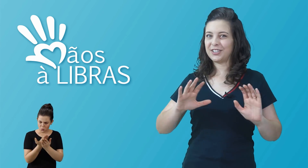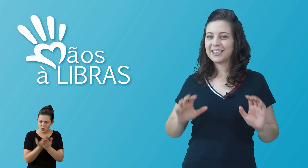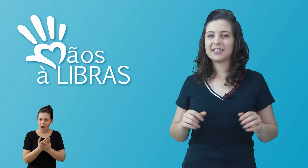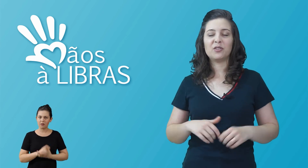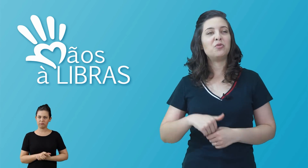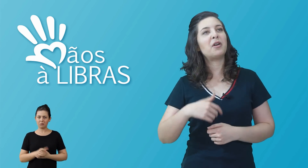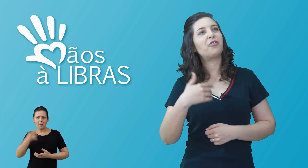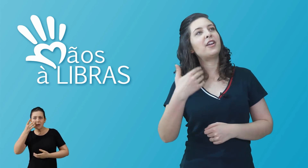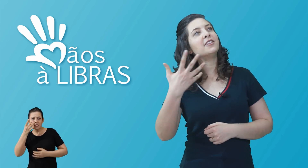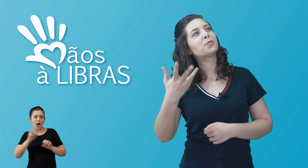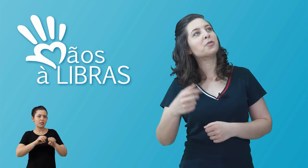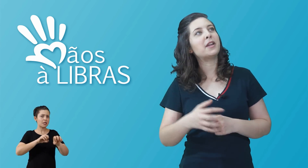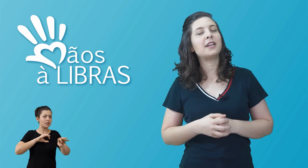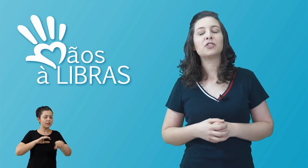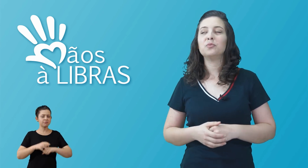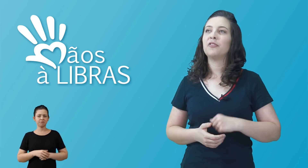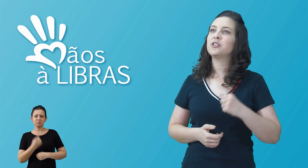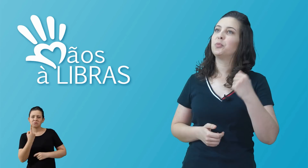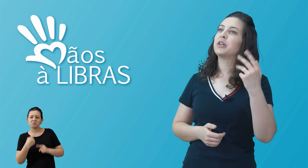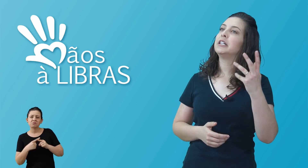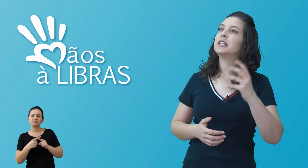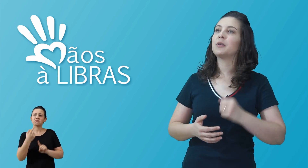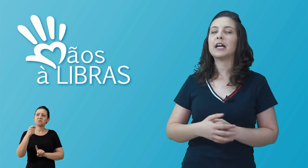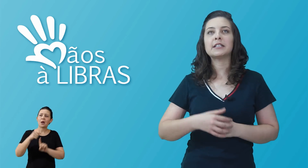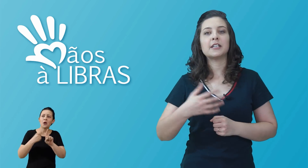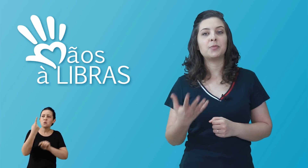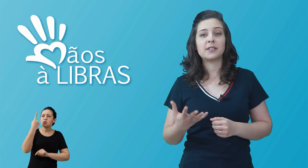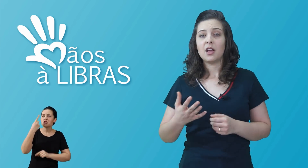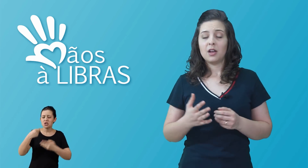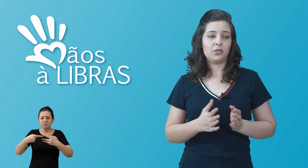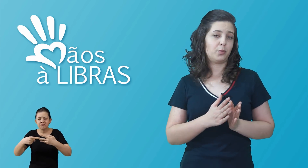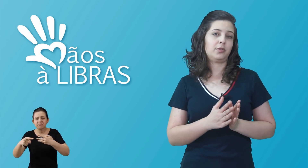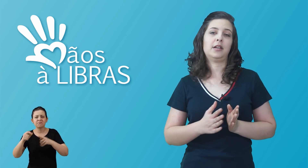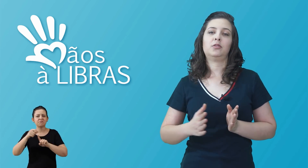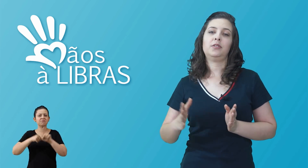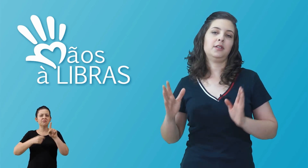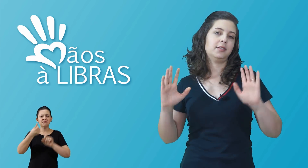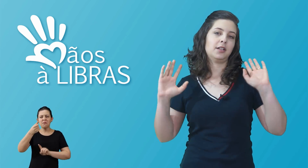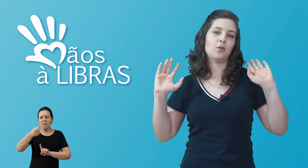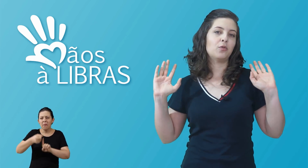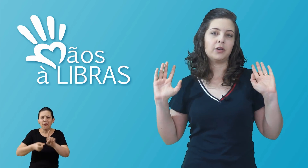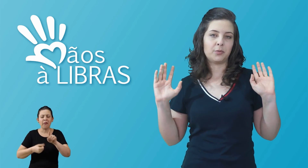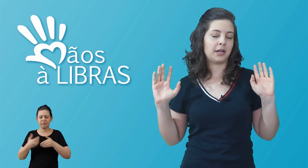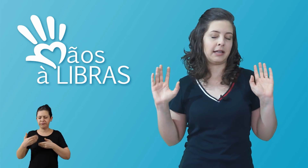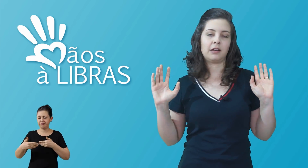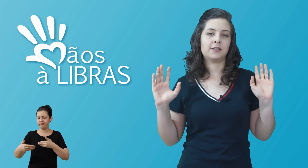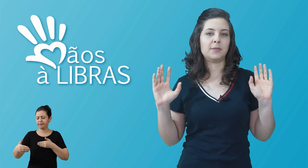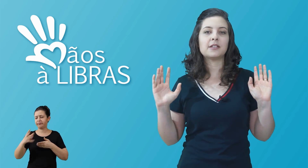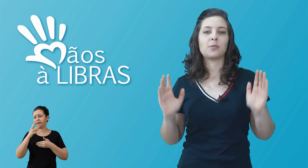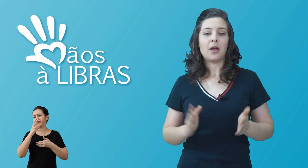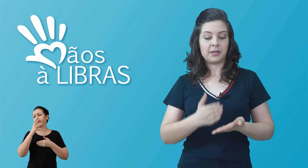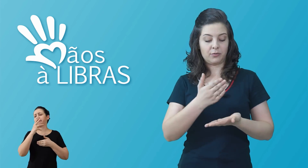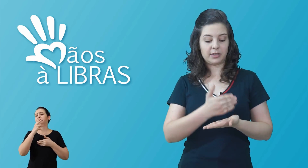seja à distância, uma vez por mês, uma vez por ano, a cada 6 meses, o processo vai ser longo, vai demorar